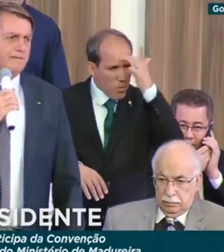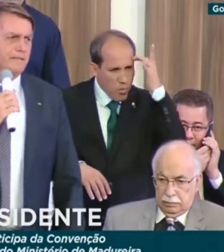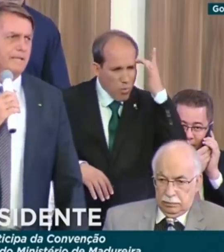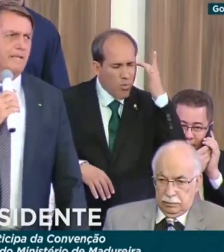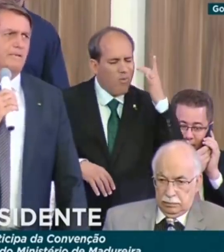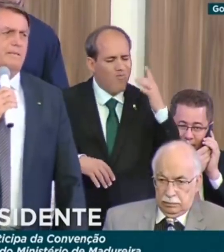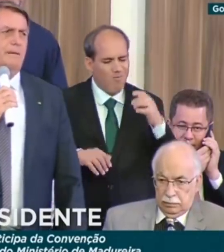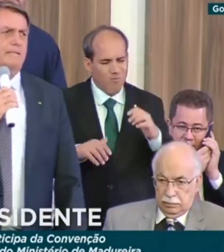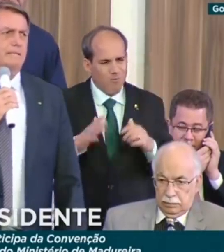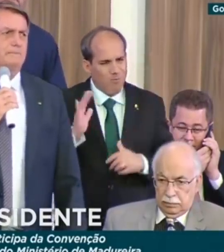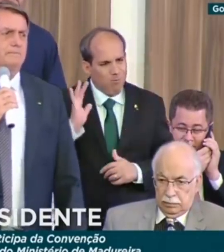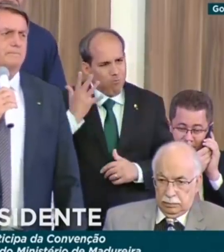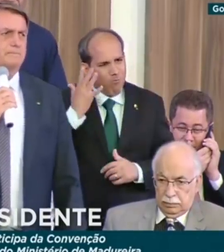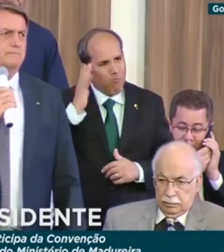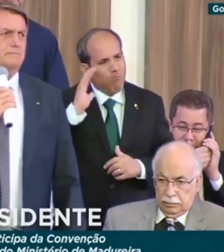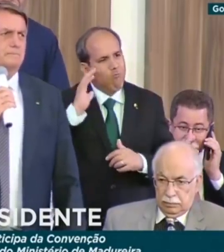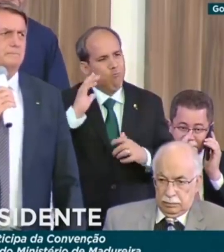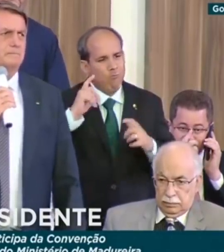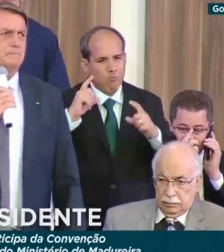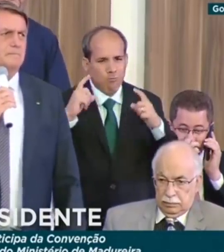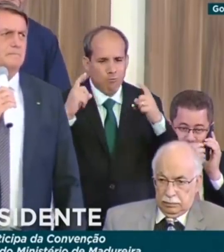para defender a nossa pátria,